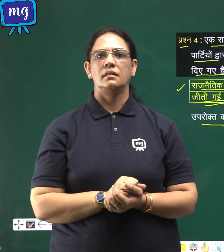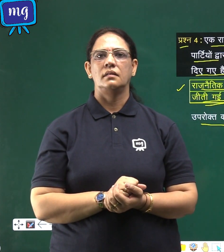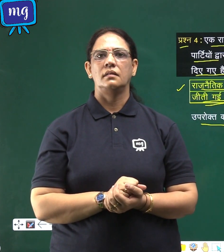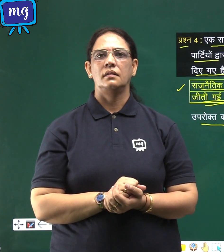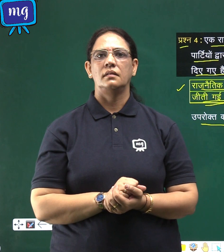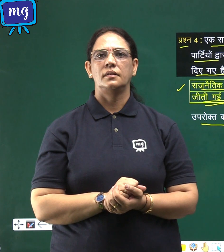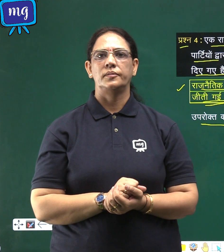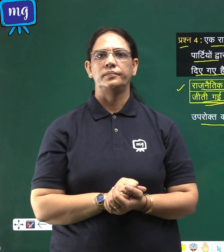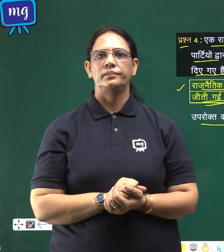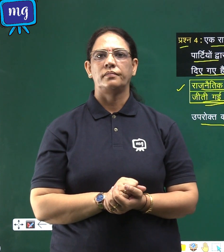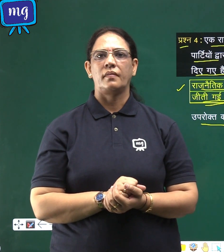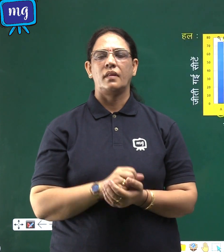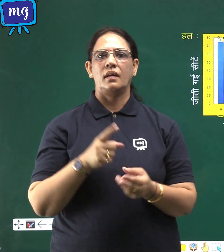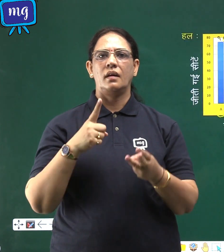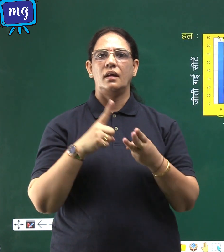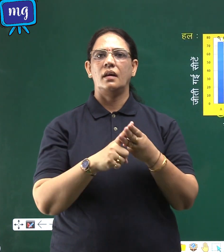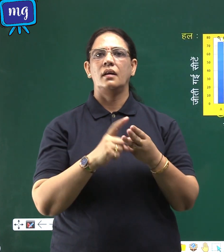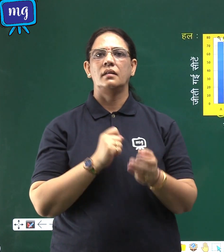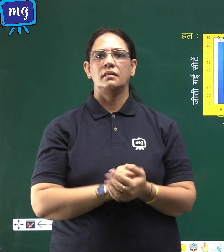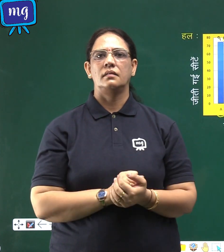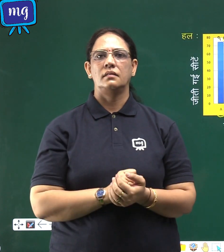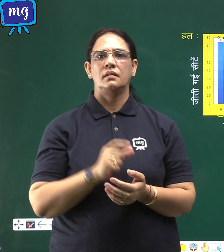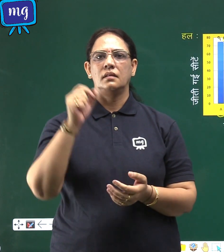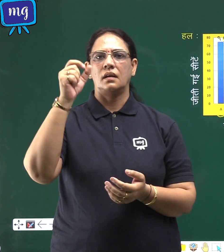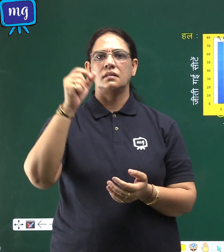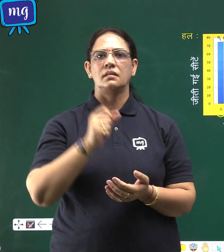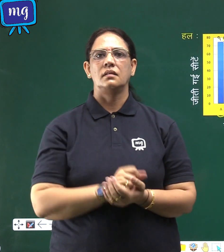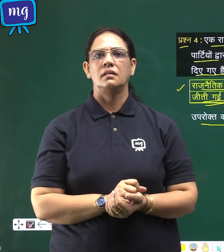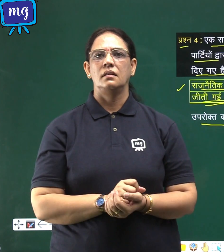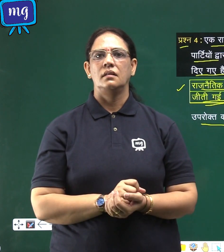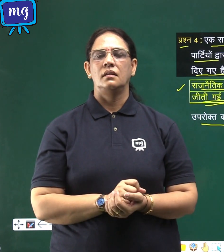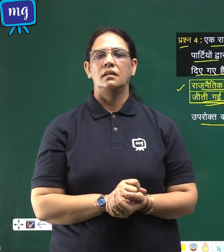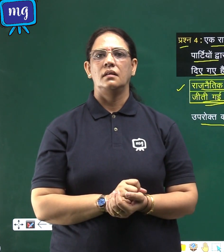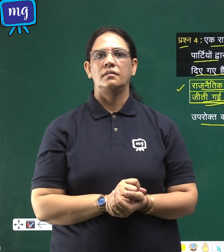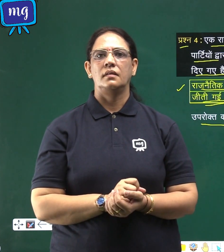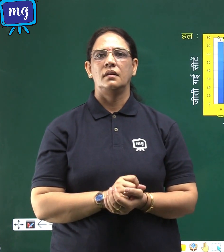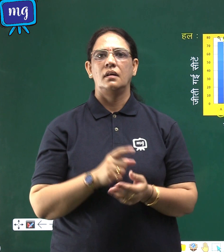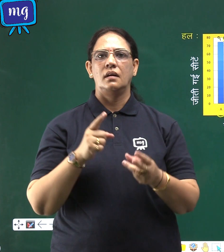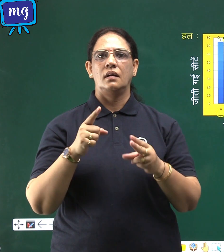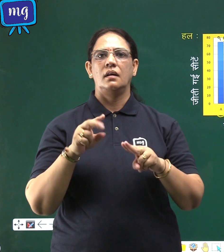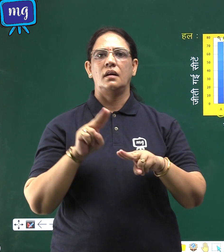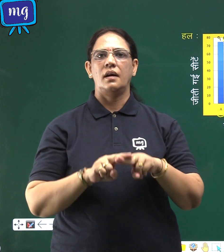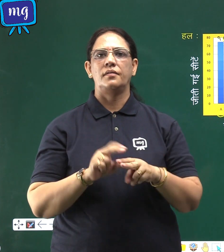E, दास, F,